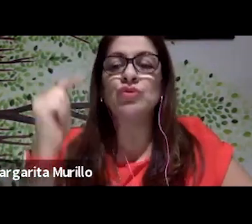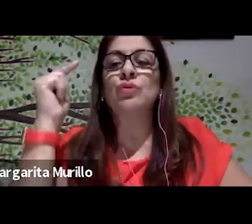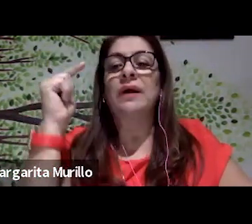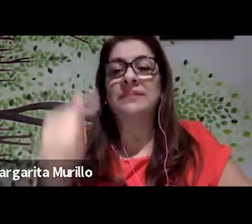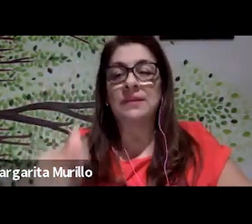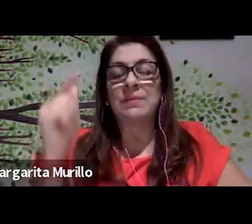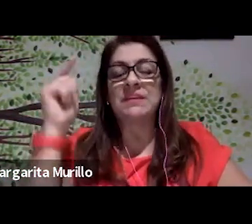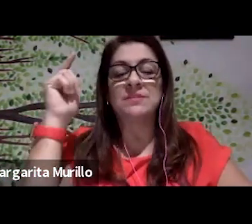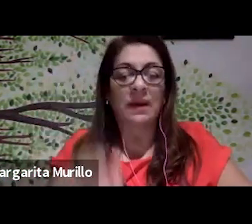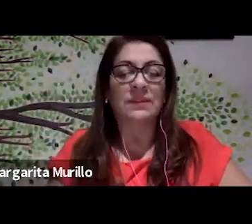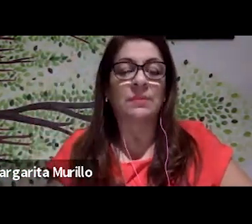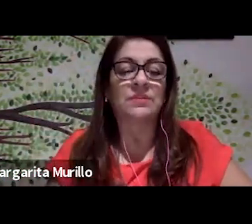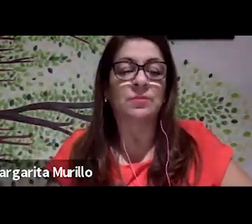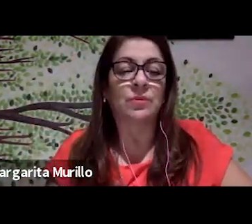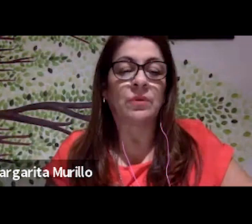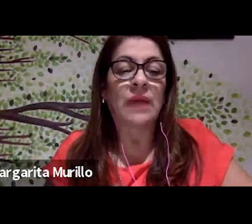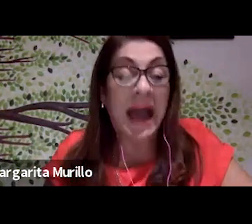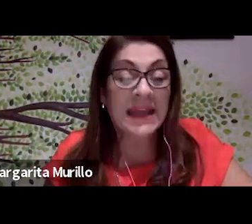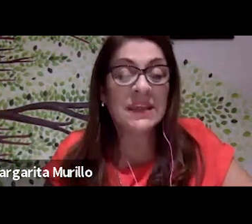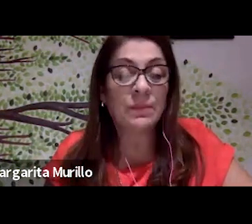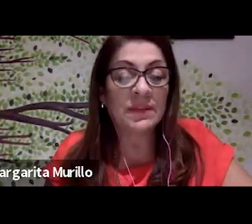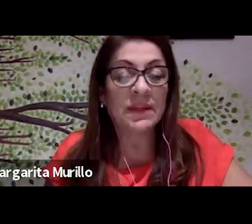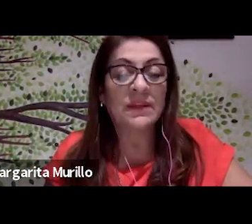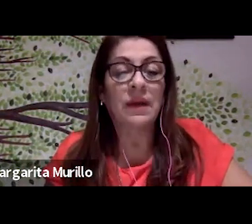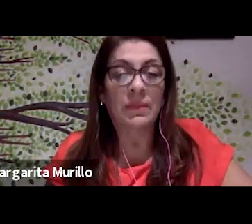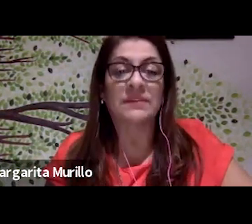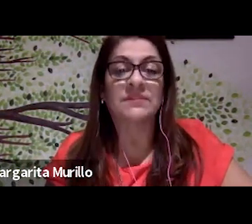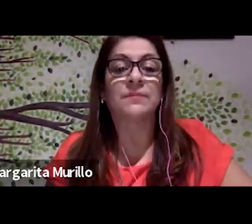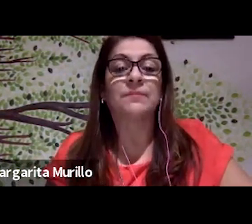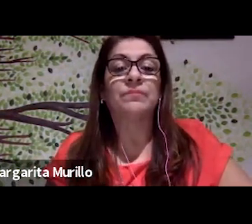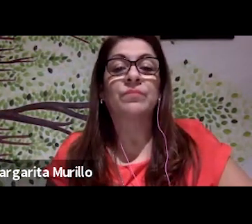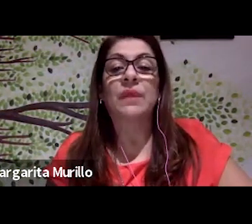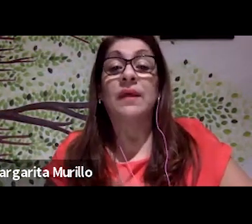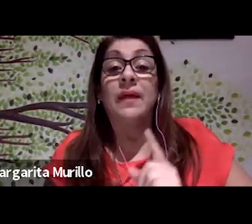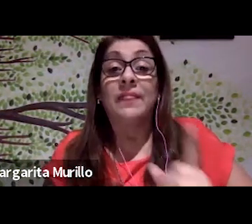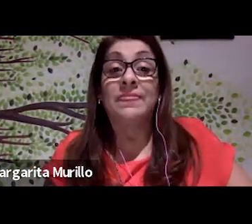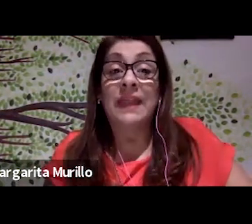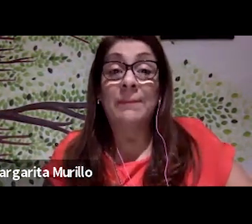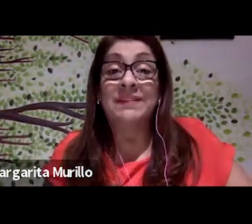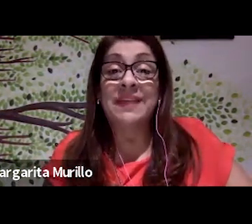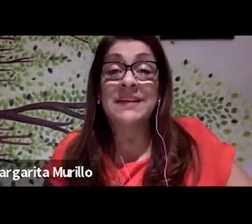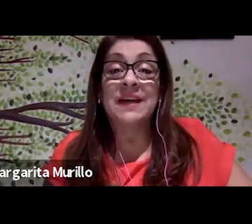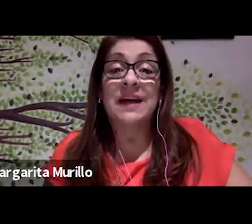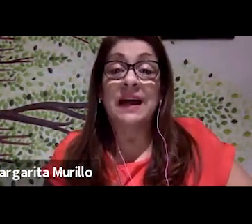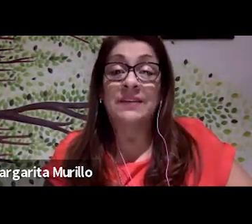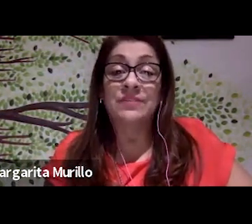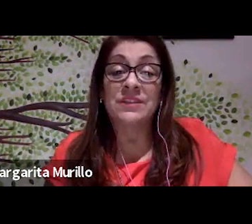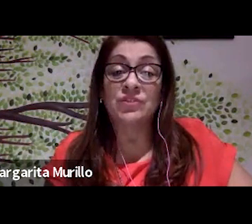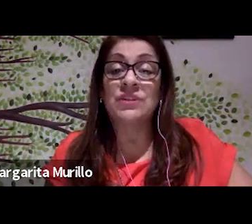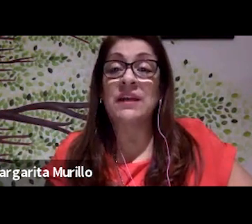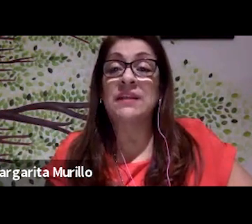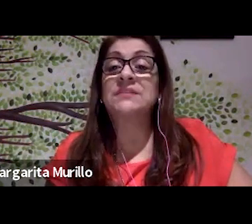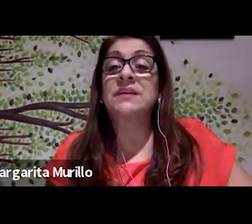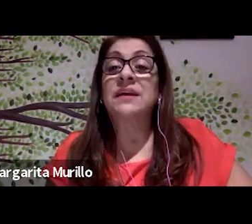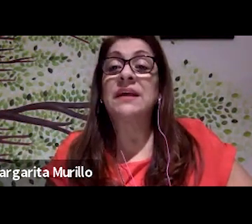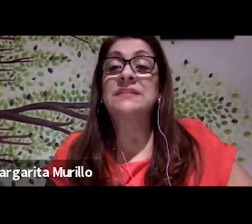mucho a ti misma a ti mismo hay que aprender a amarse de la pantalla a